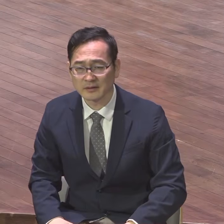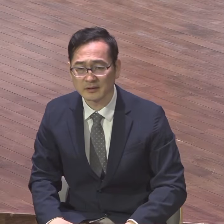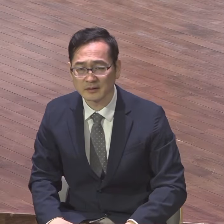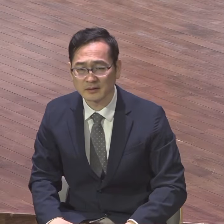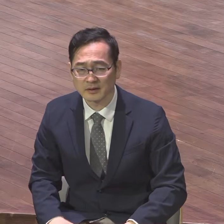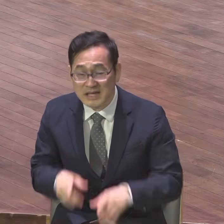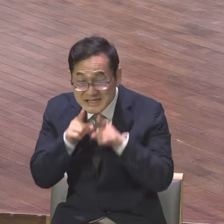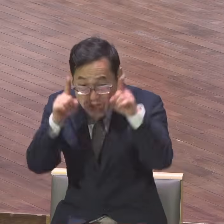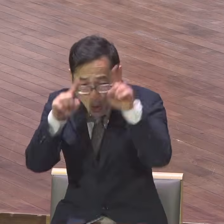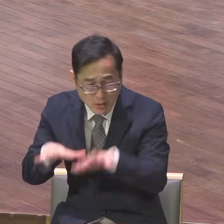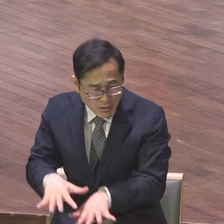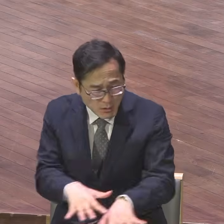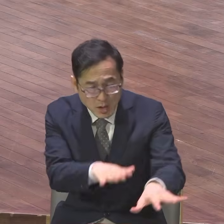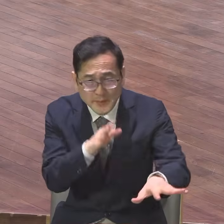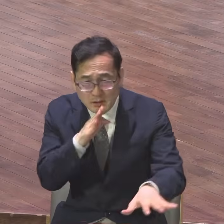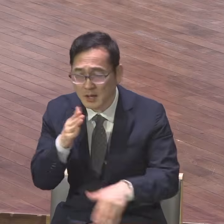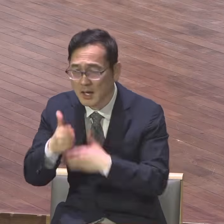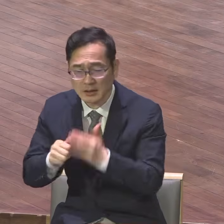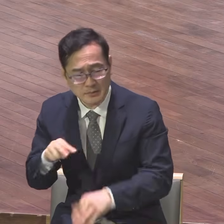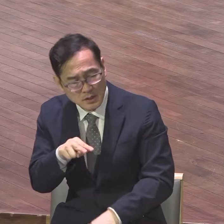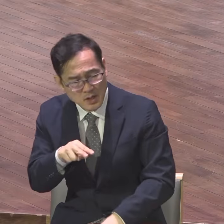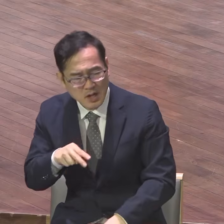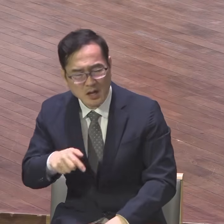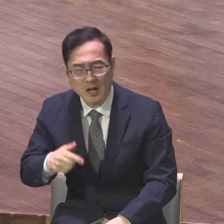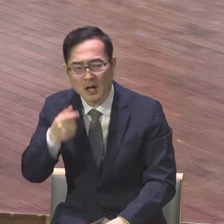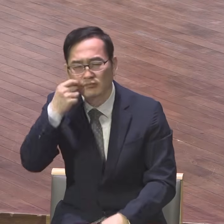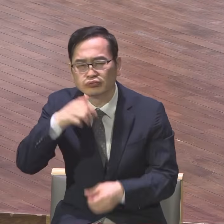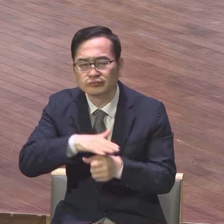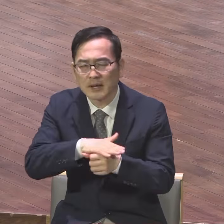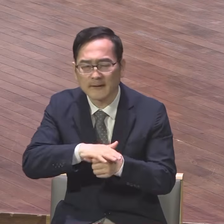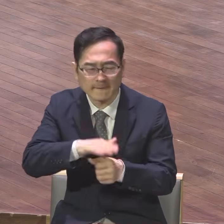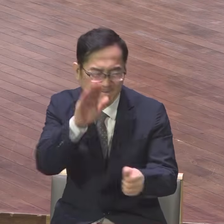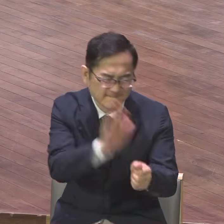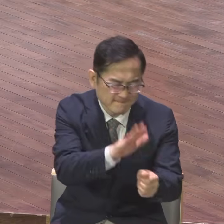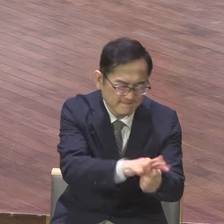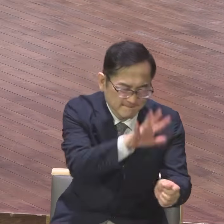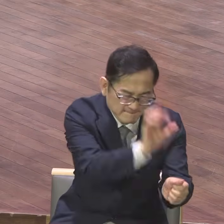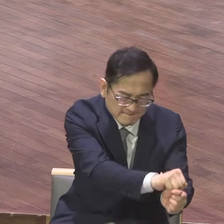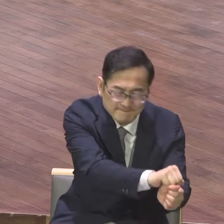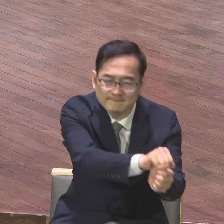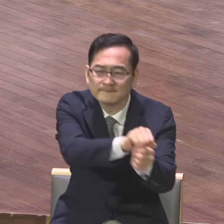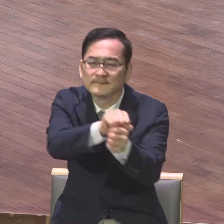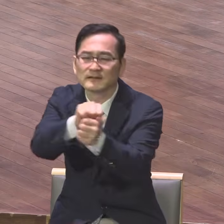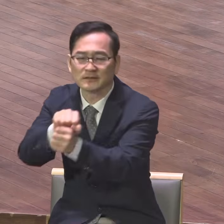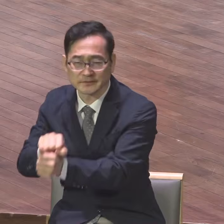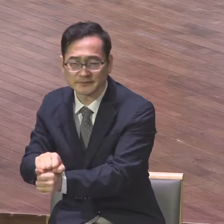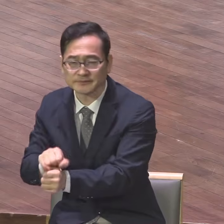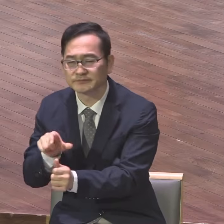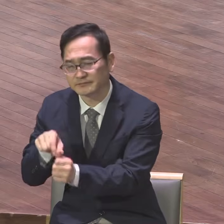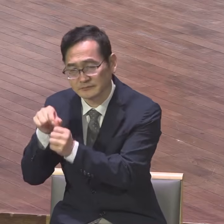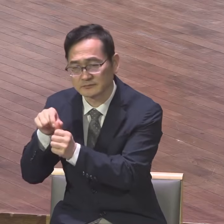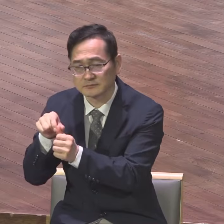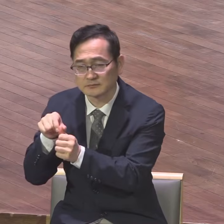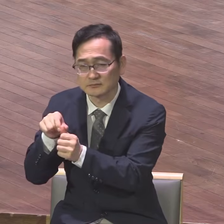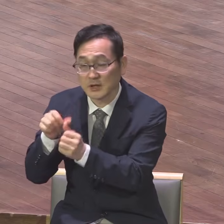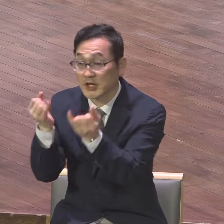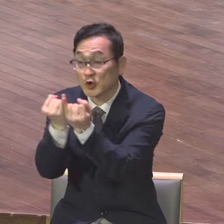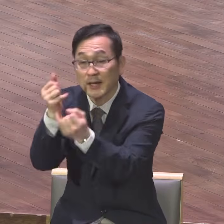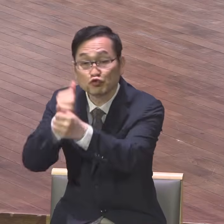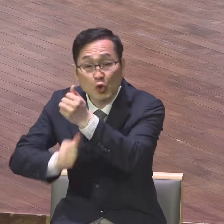인간을 그냥 두지 아니하시고 적시로 창세기 3장 15절 여자의